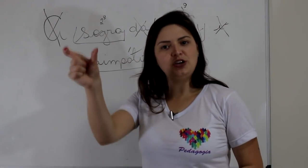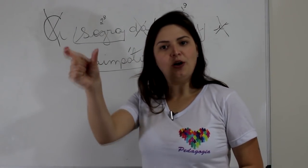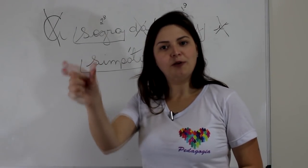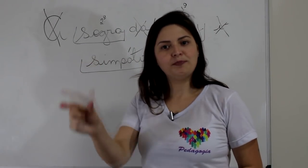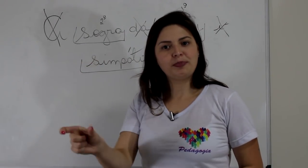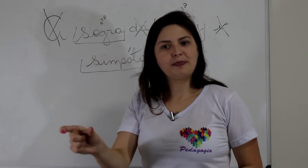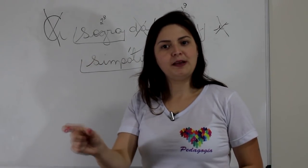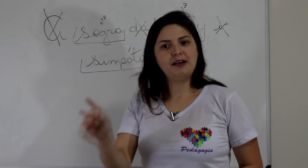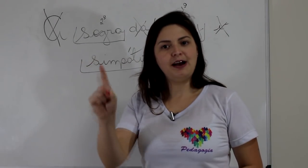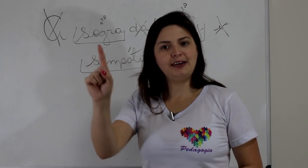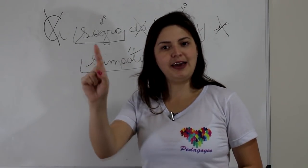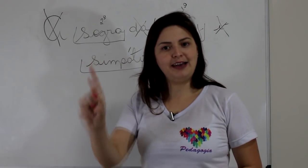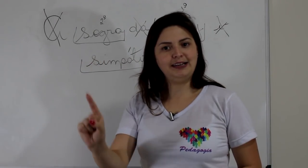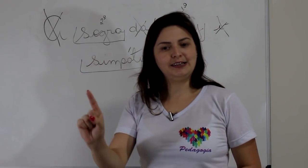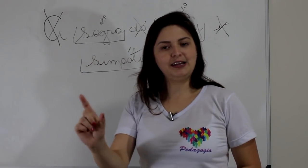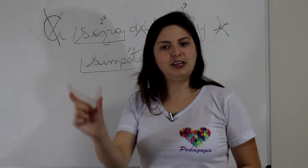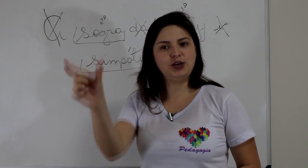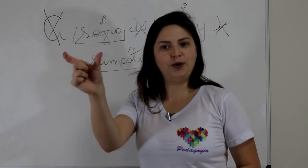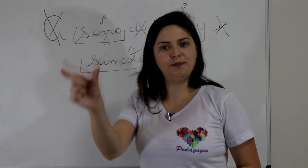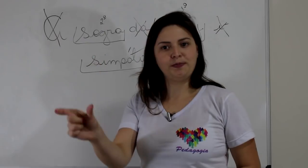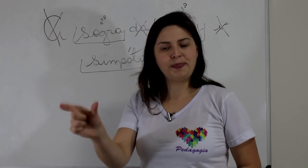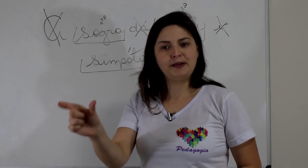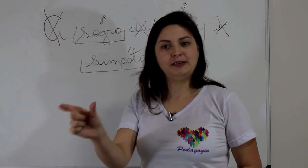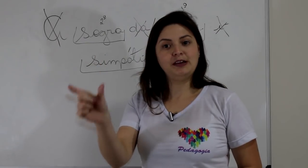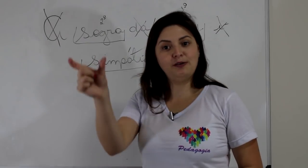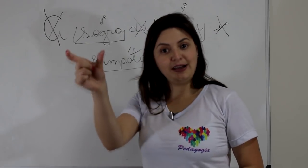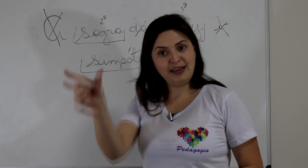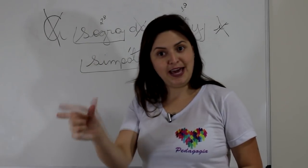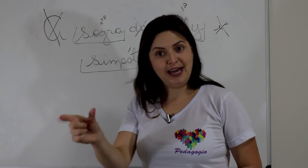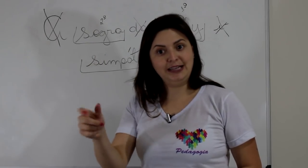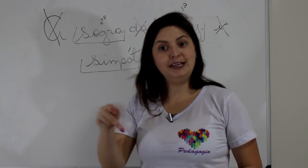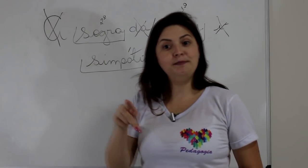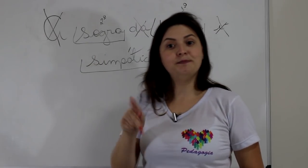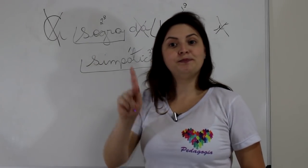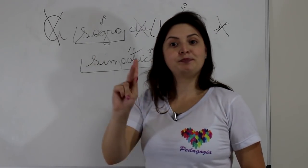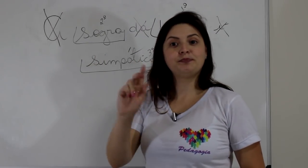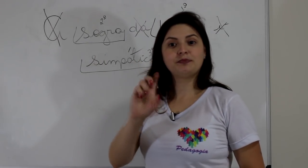ó. A Kelly, ela tá aqui, ó. Então, a Kelly,